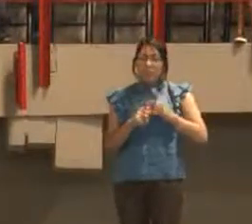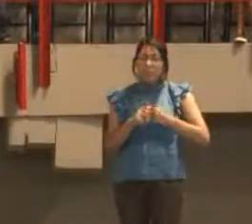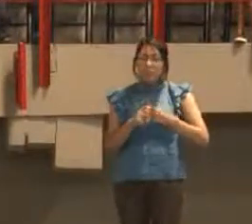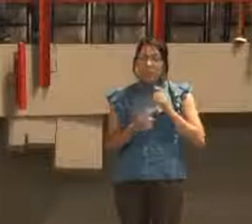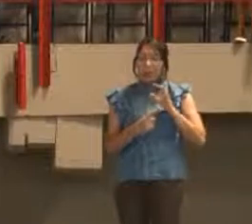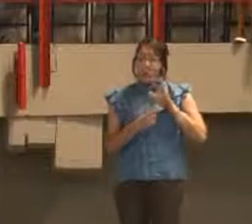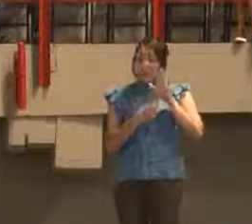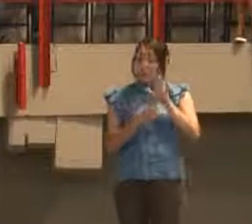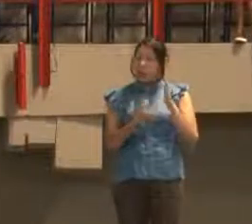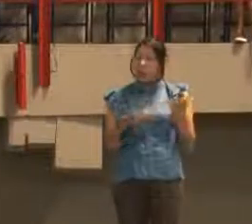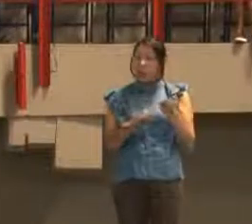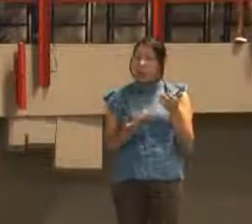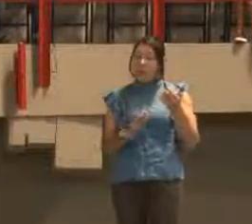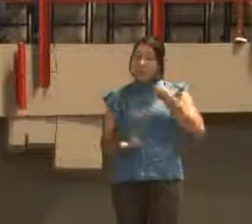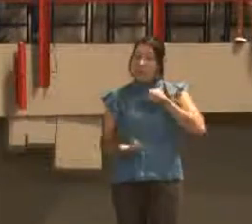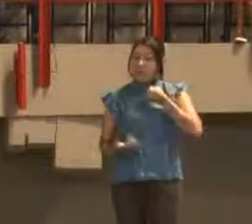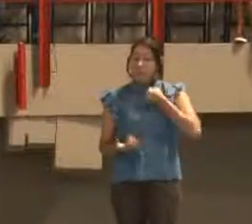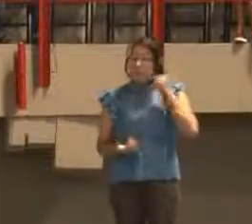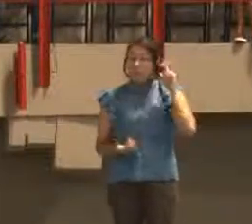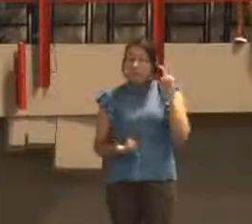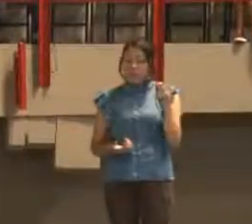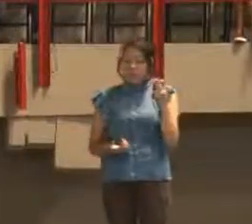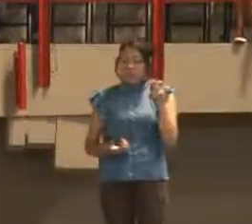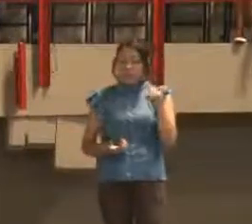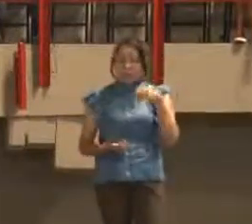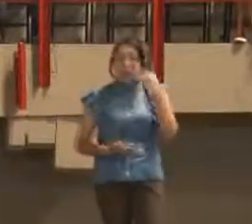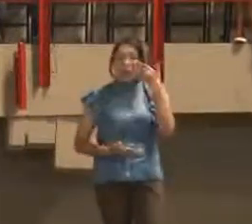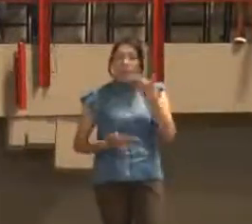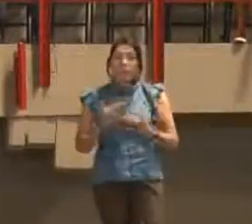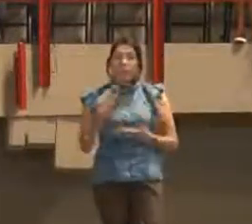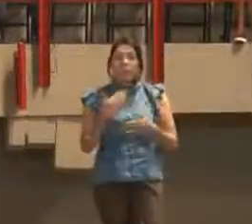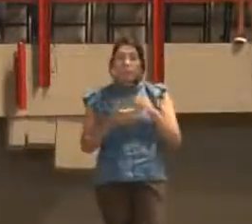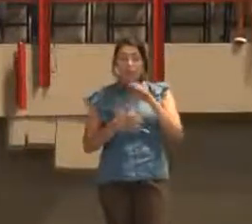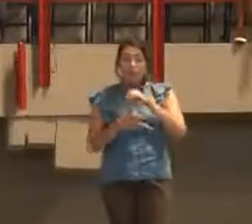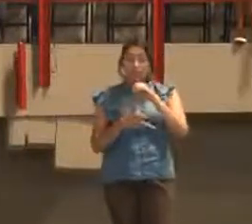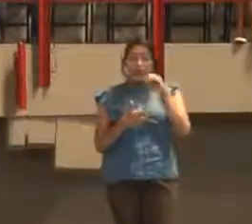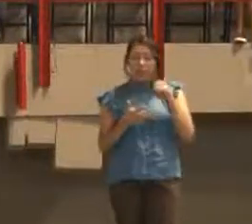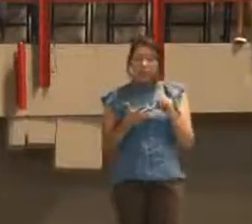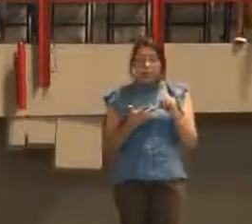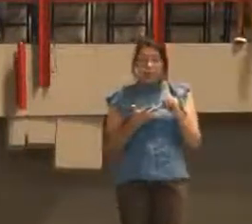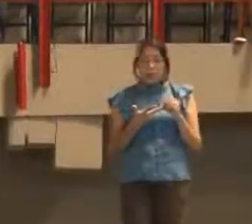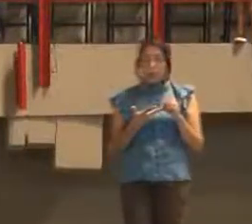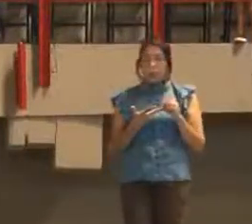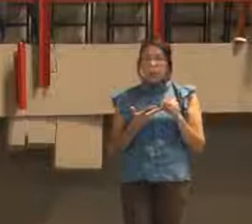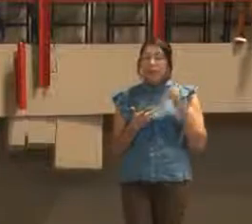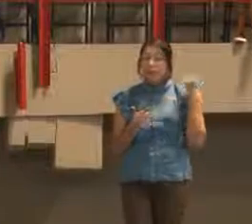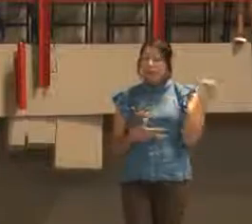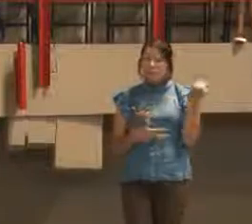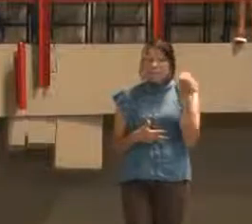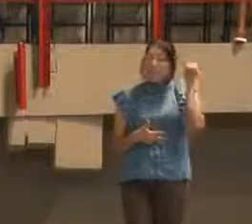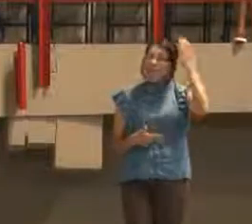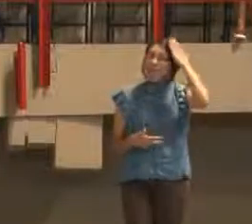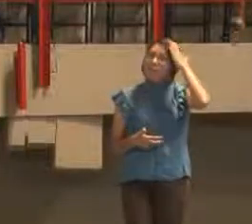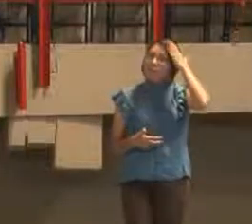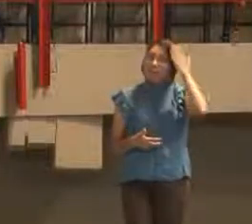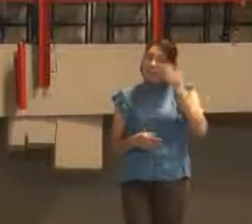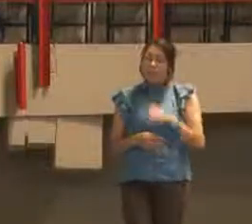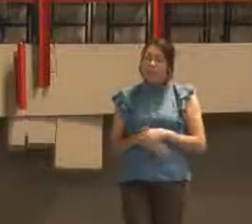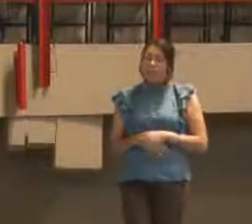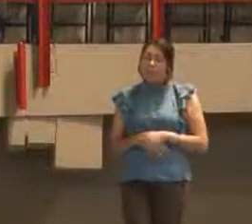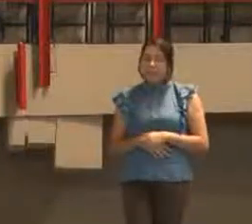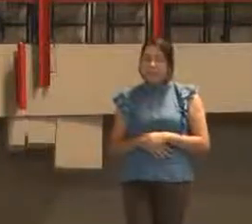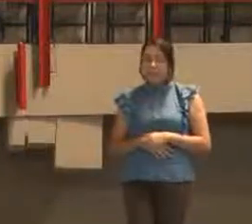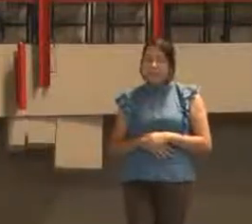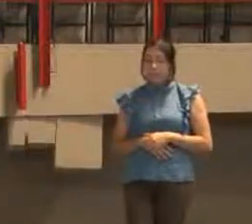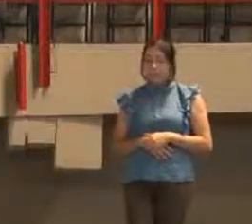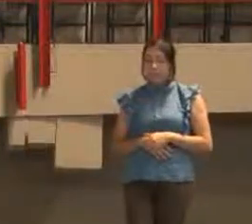vai resolver, essa questão foi da prova do Enem, a gente tem que ter noção desses dois detalhes. Lê comigo aqui o enunciado. O enunciado